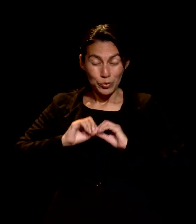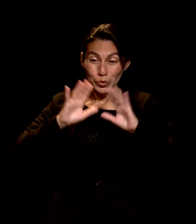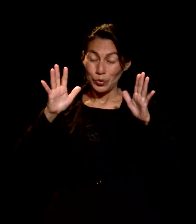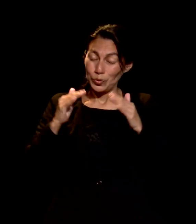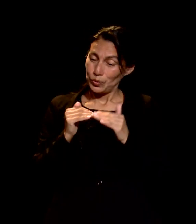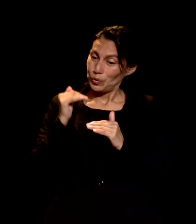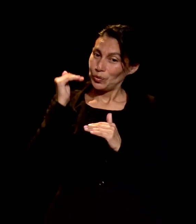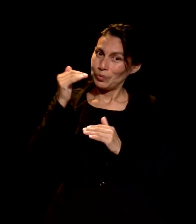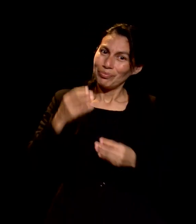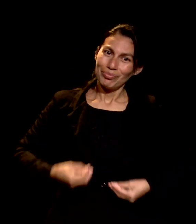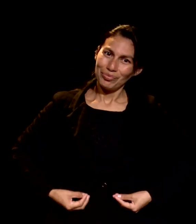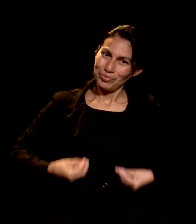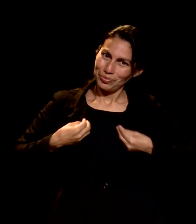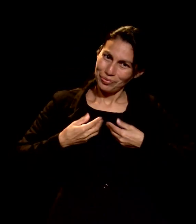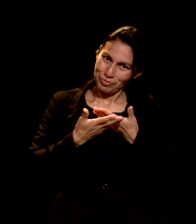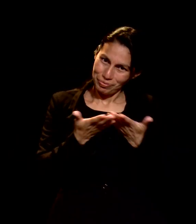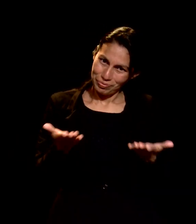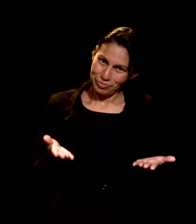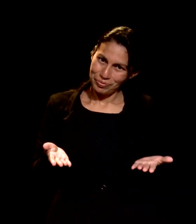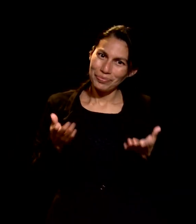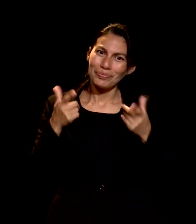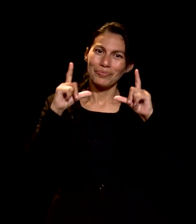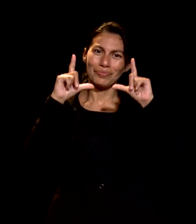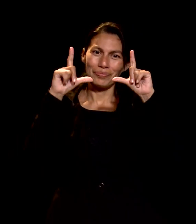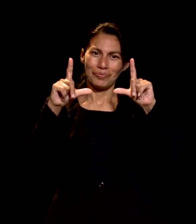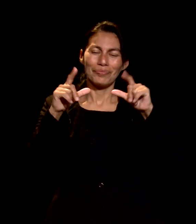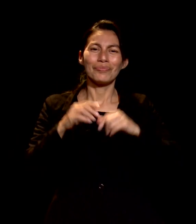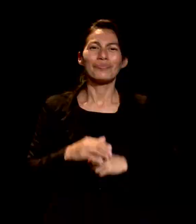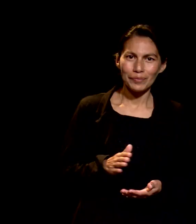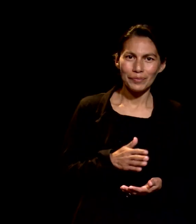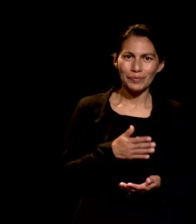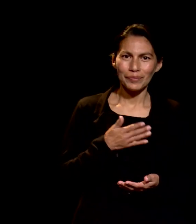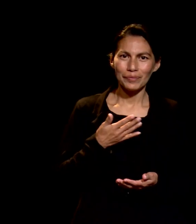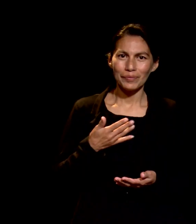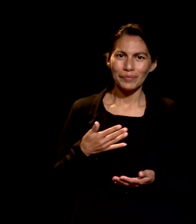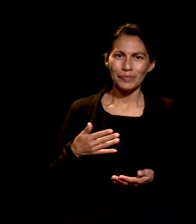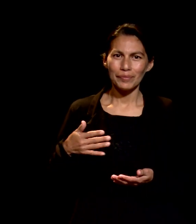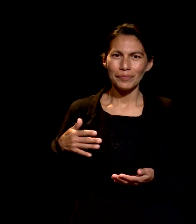para nuestra vida escuchemos que